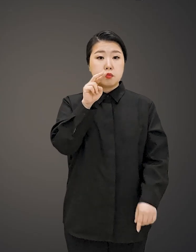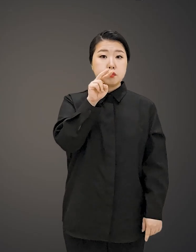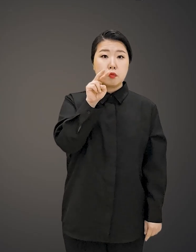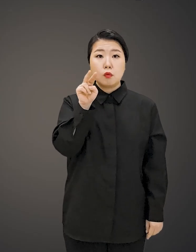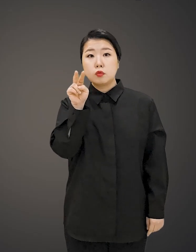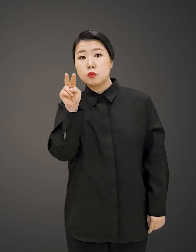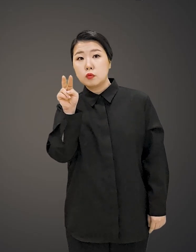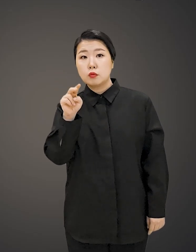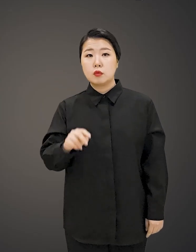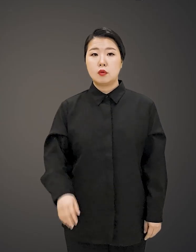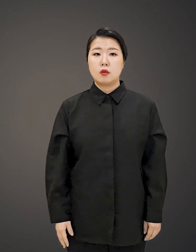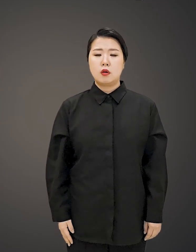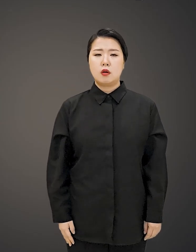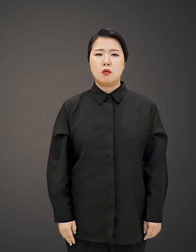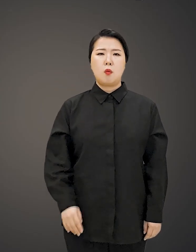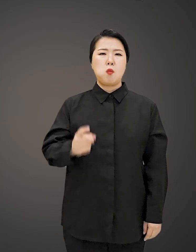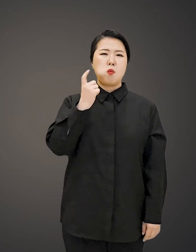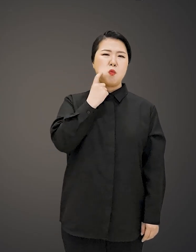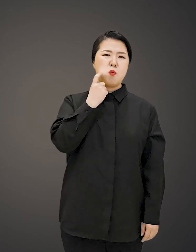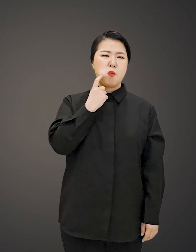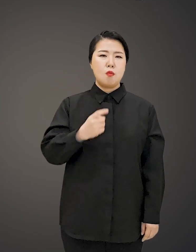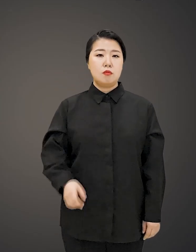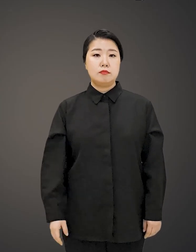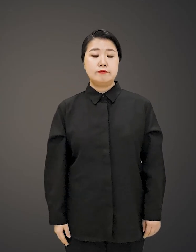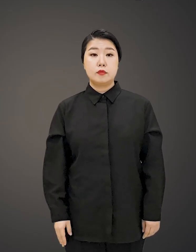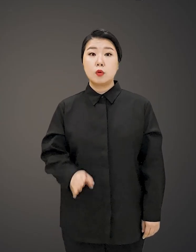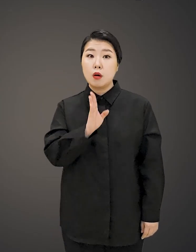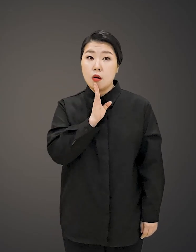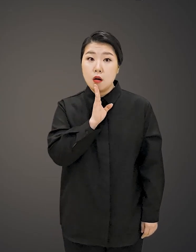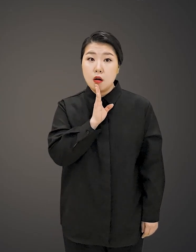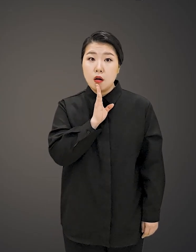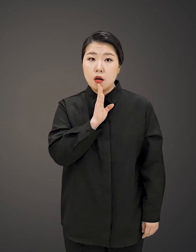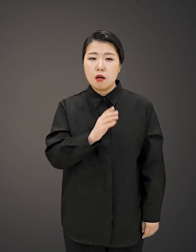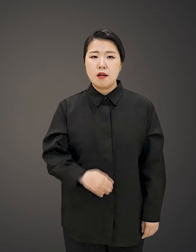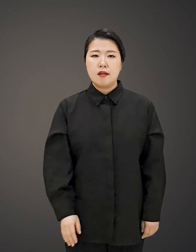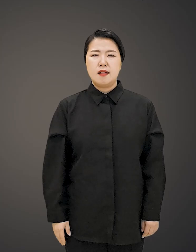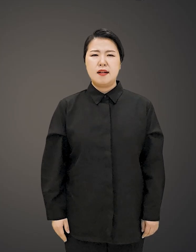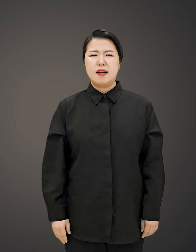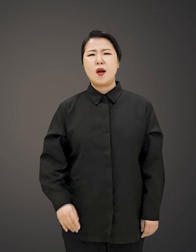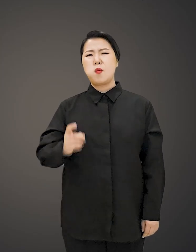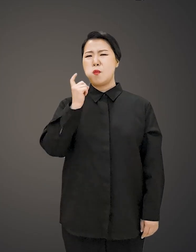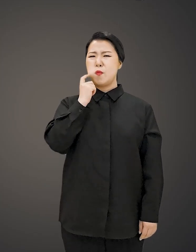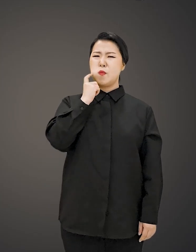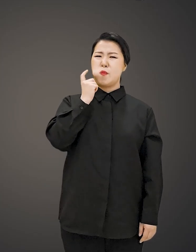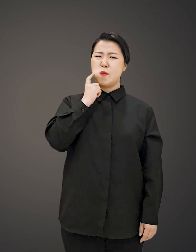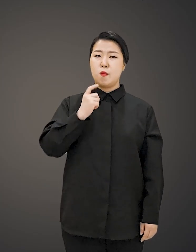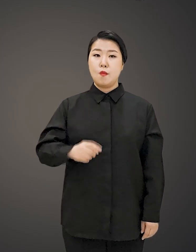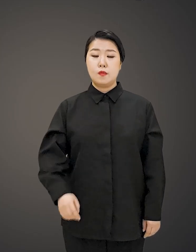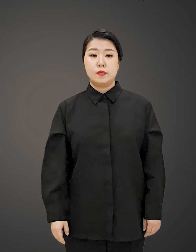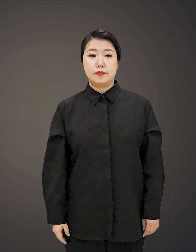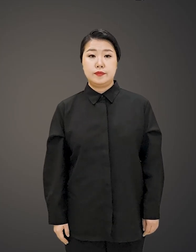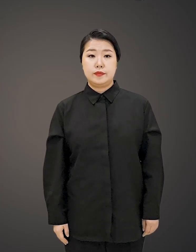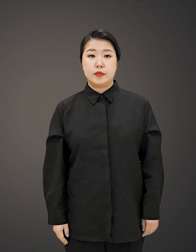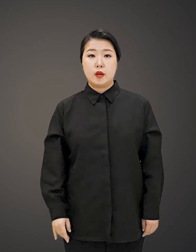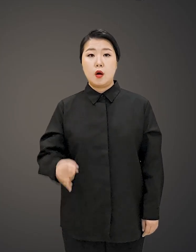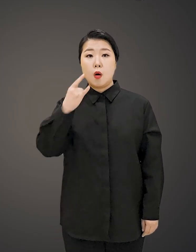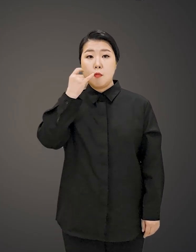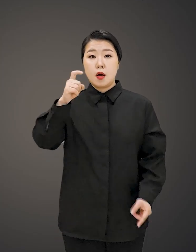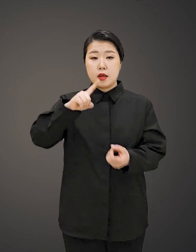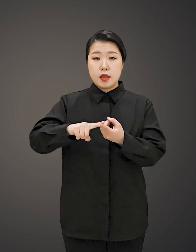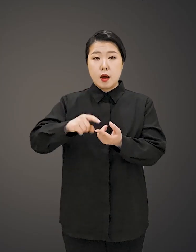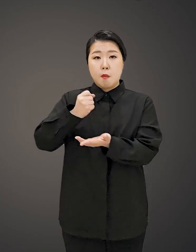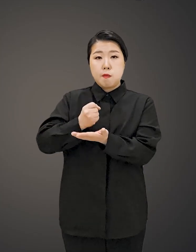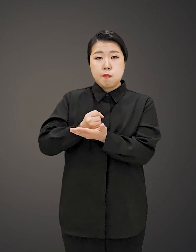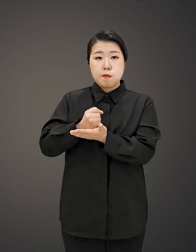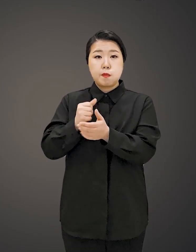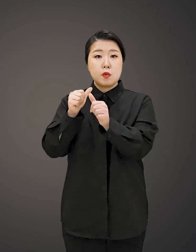슬쩍슬쩍 뻥가시네. 정말 뻥까시네. 엄마를